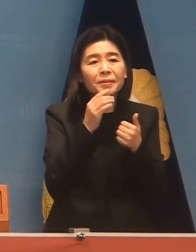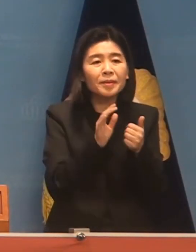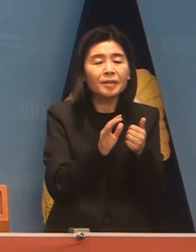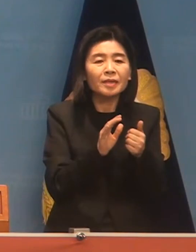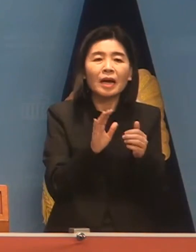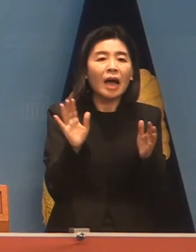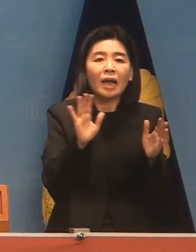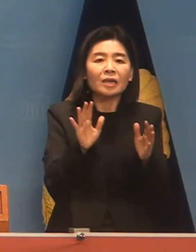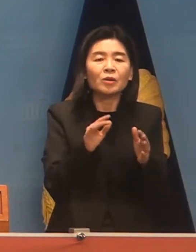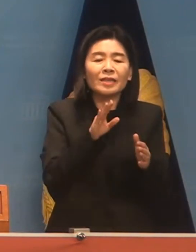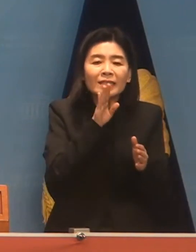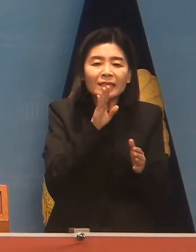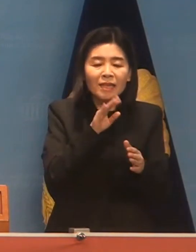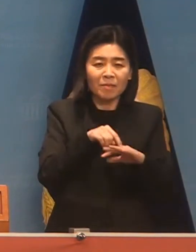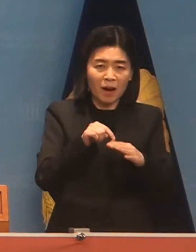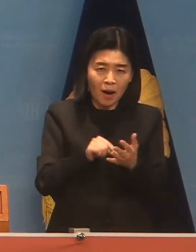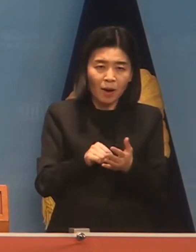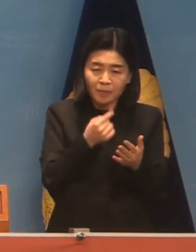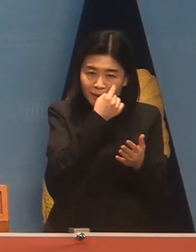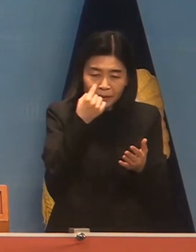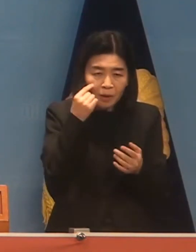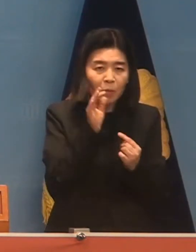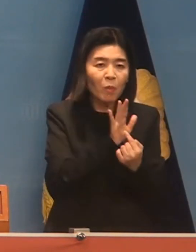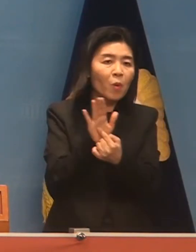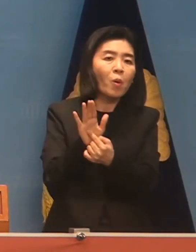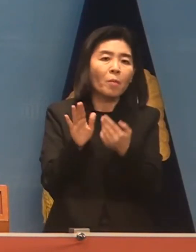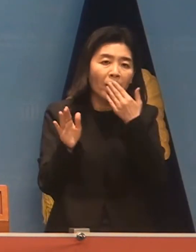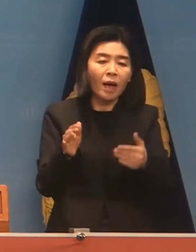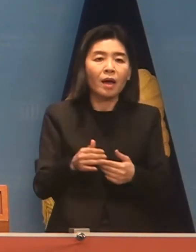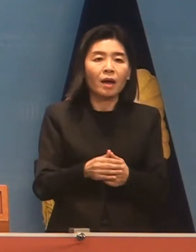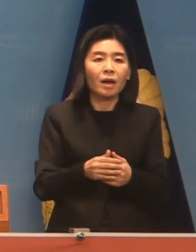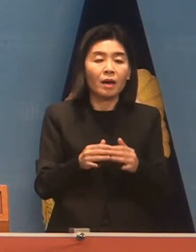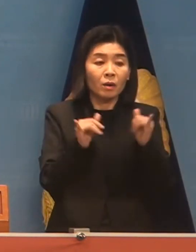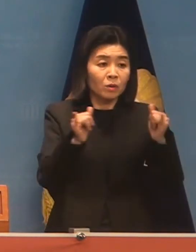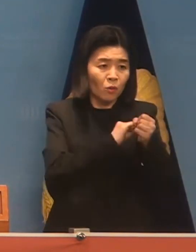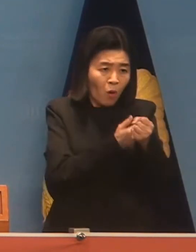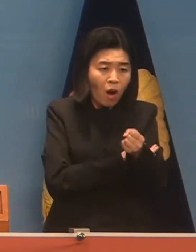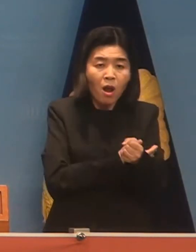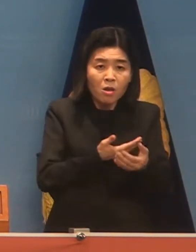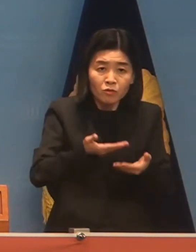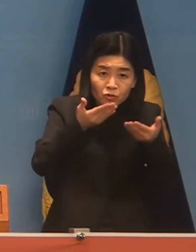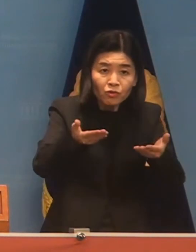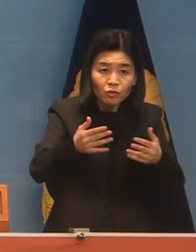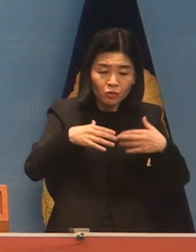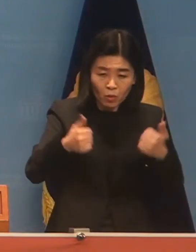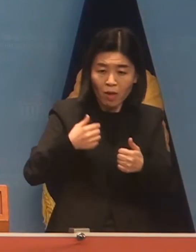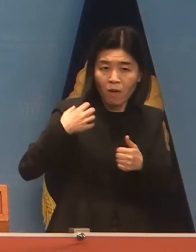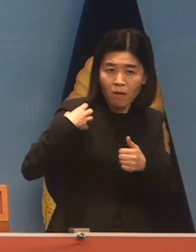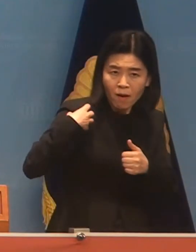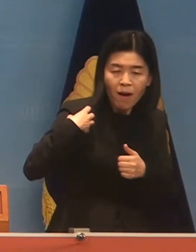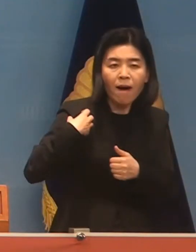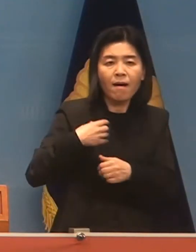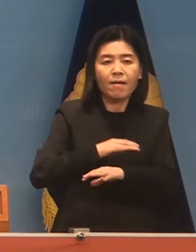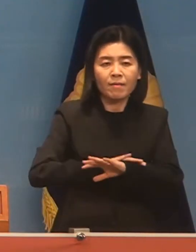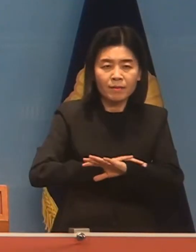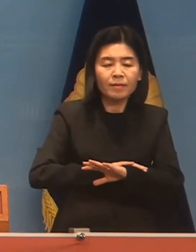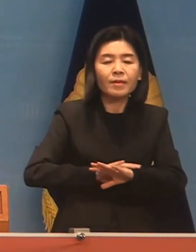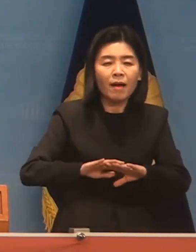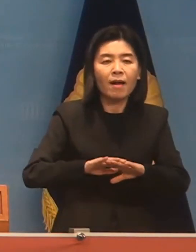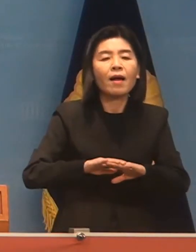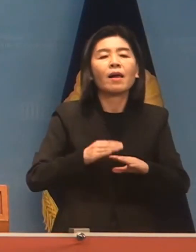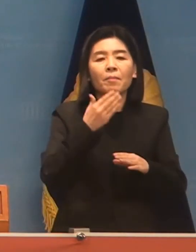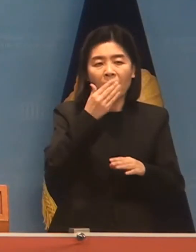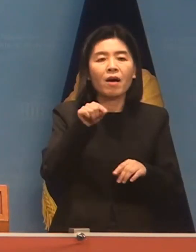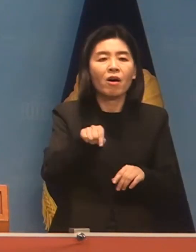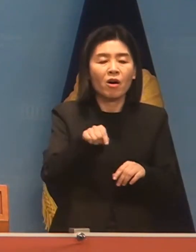것일 것이고, 국민으로부터 권력을 부여받은 국회의 소임을 다하는 것입니다. 윤석열 내란